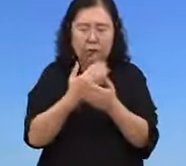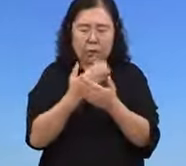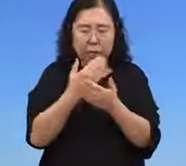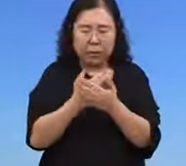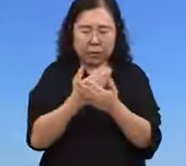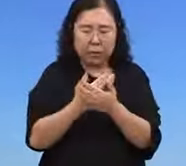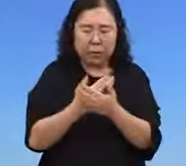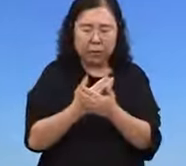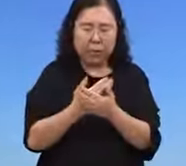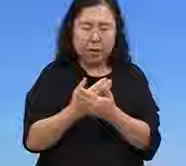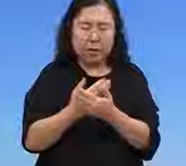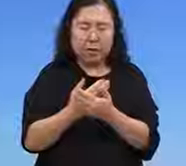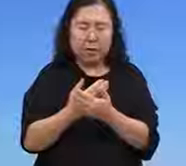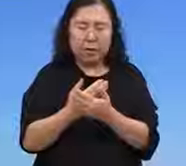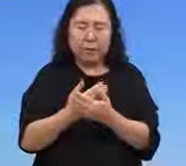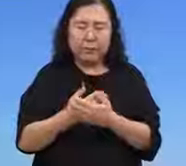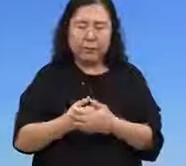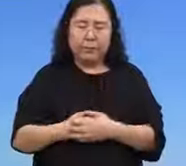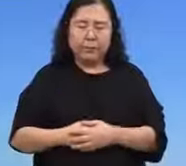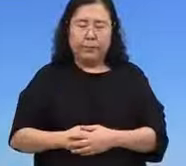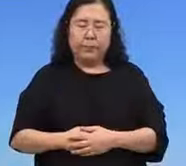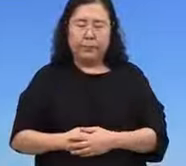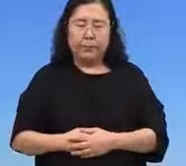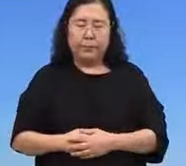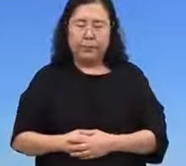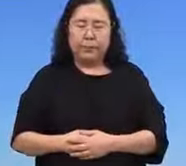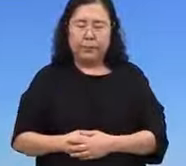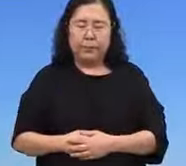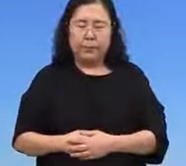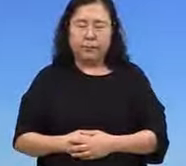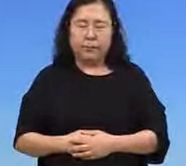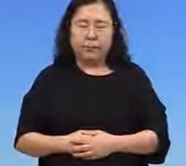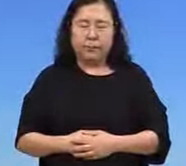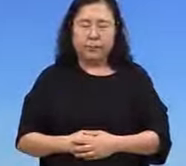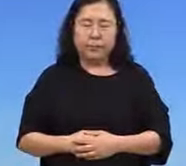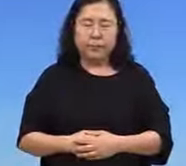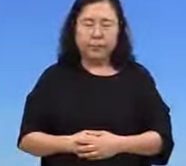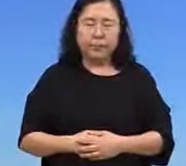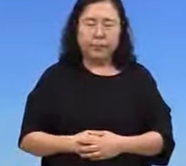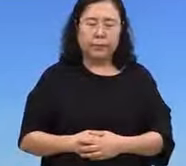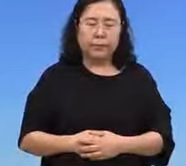한 주간을 살아내도록 인도하여 주시옵소서.